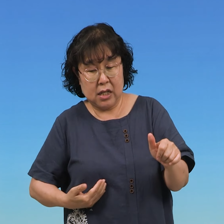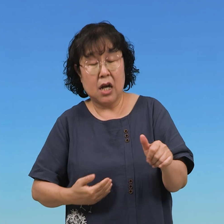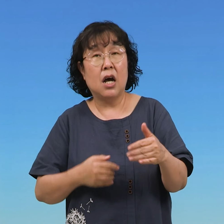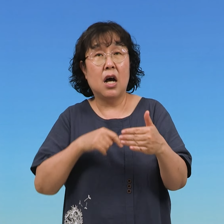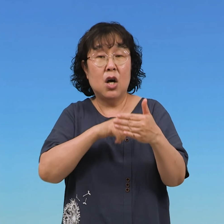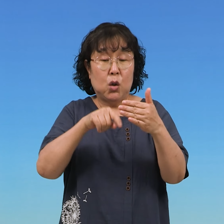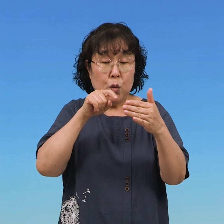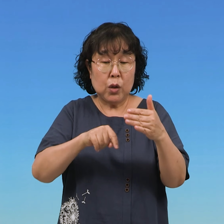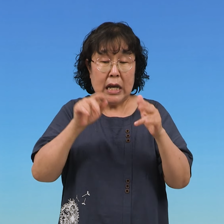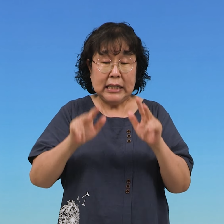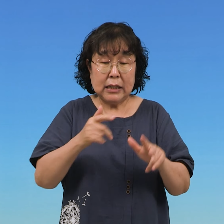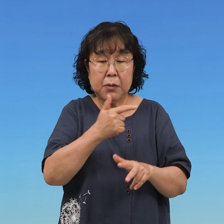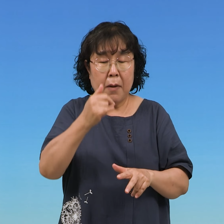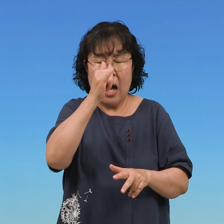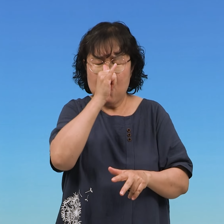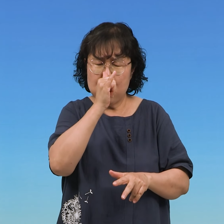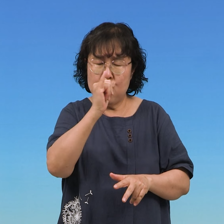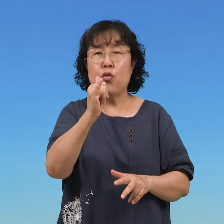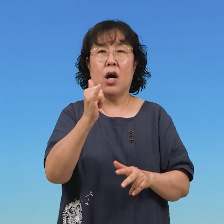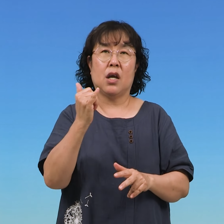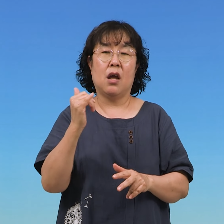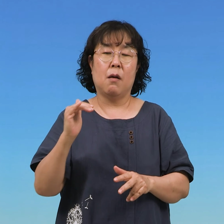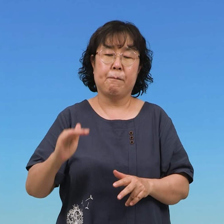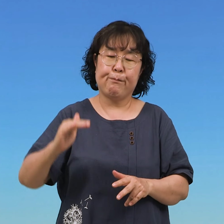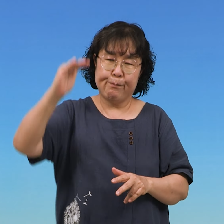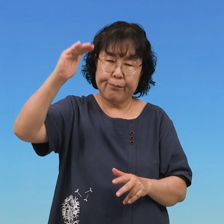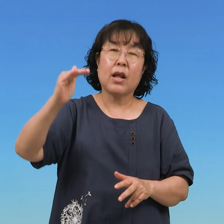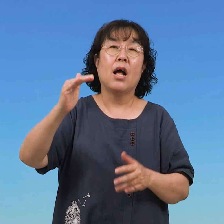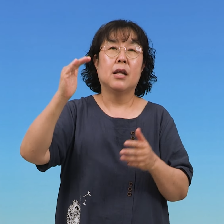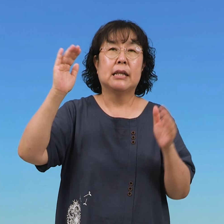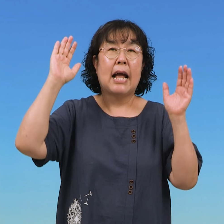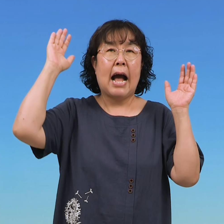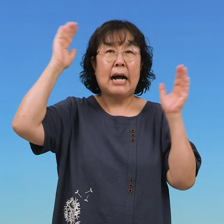중에 지금요 너무나 훌륭하게 되어 있습니다.